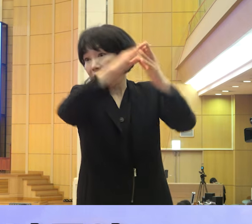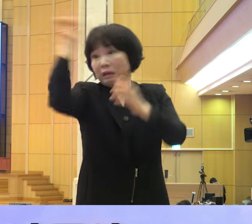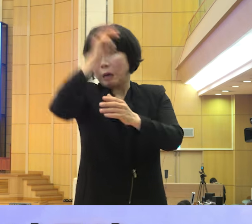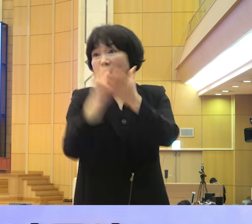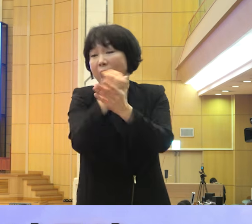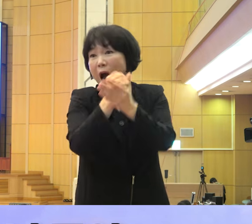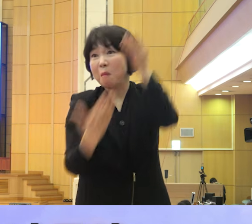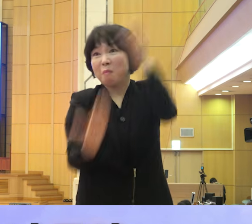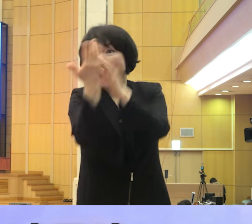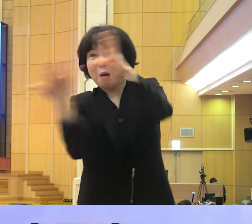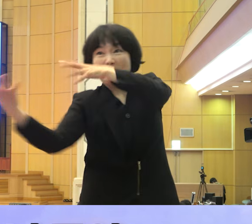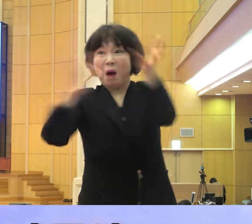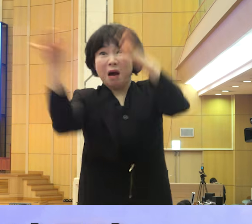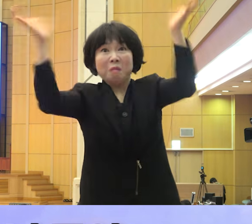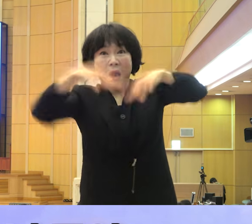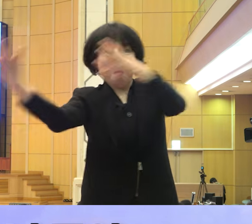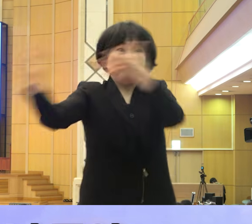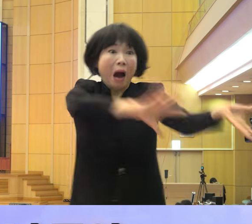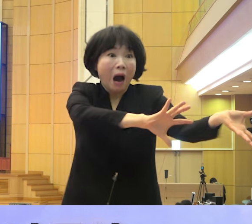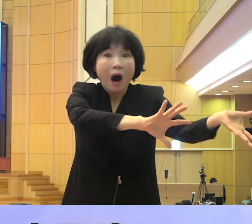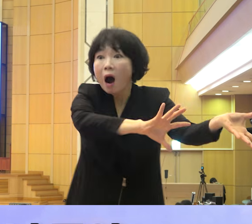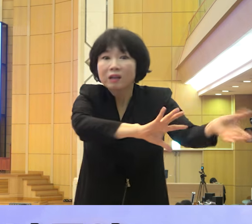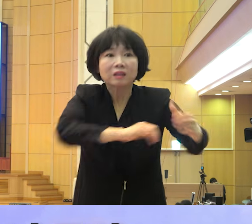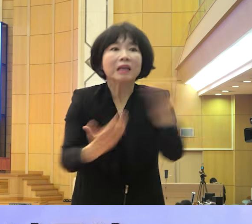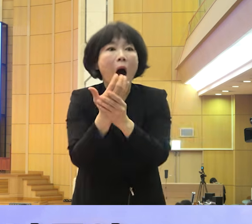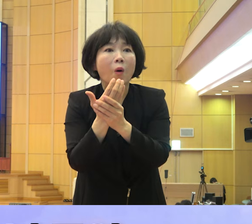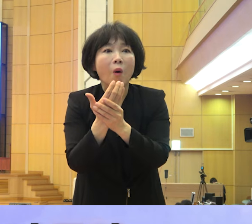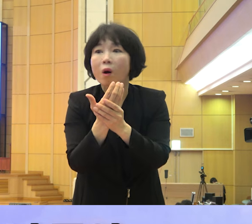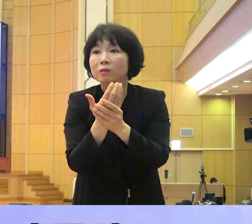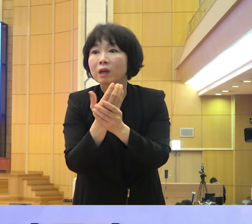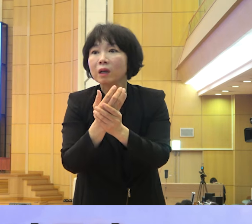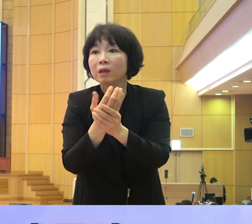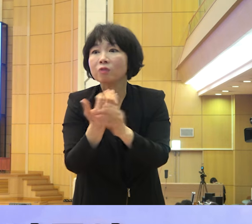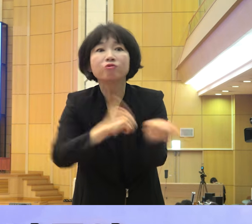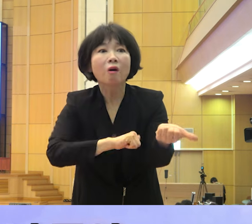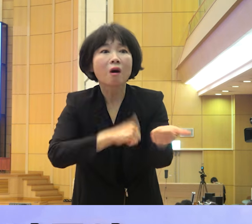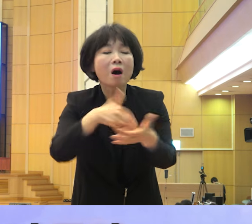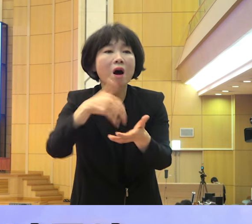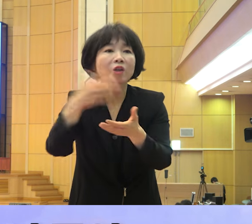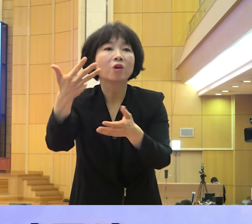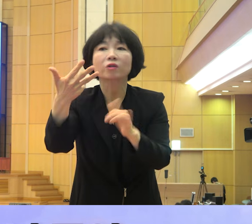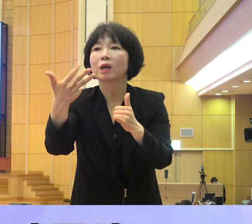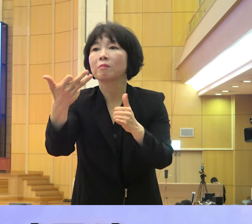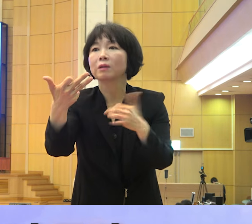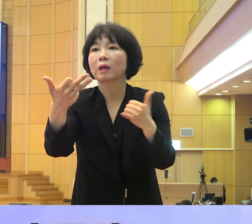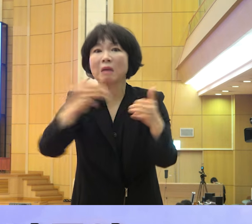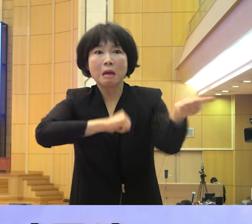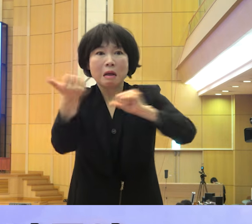바람에 18명이 깔려 죽는 그런 큰 사고가 난 거예요.